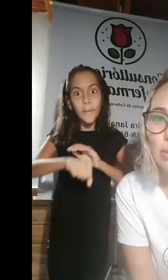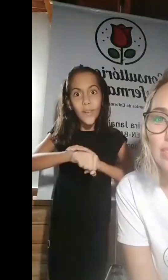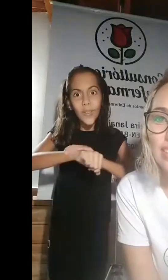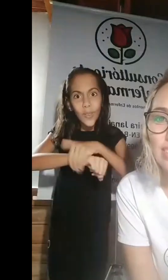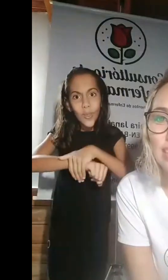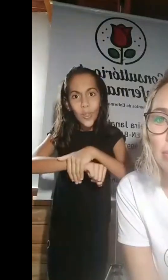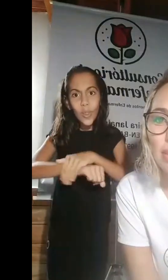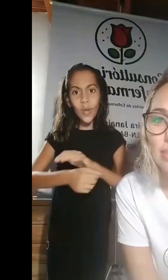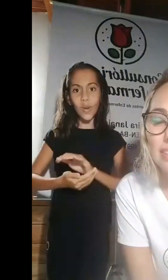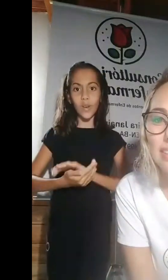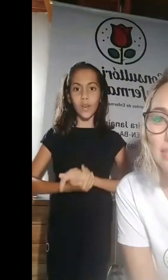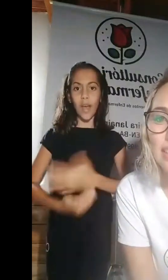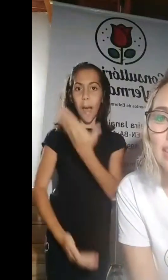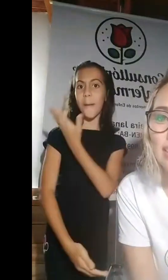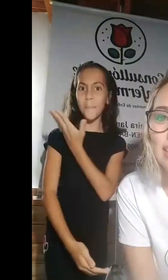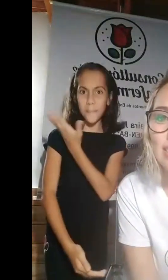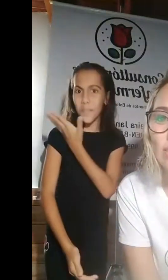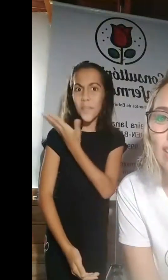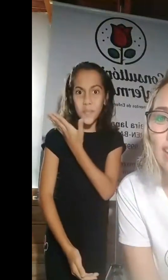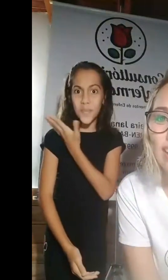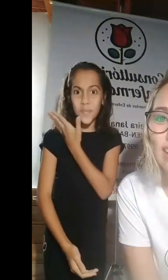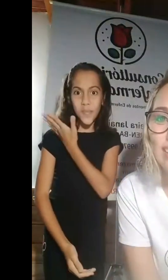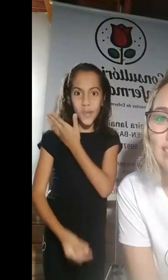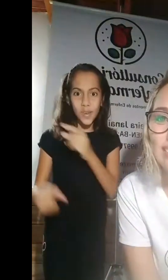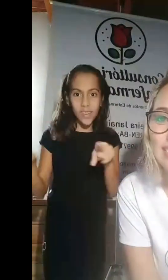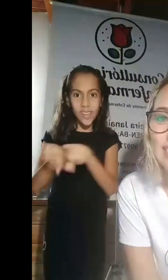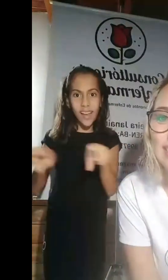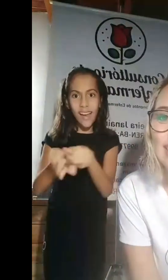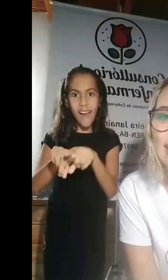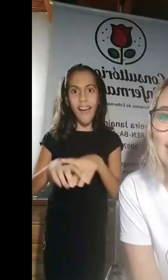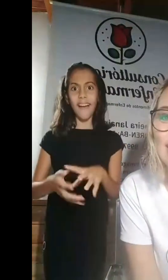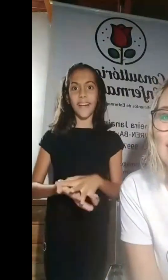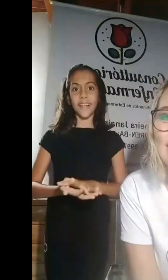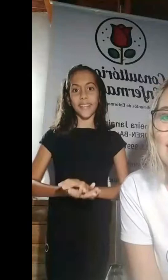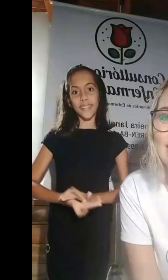Boa noite aos amigos que estão entrando. Olá,